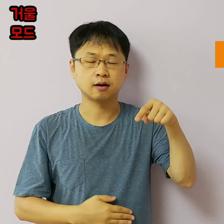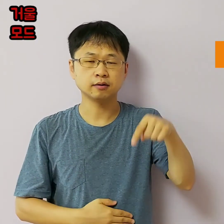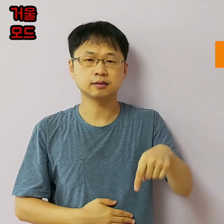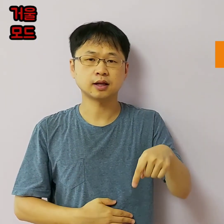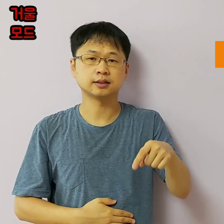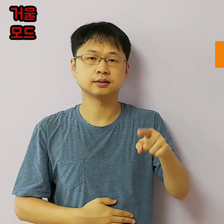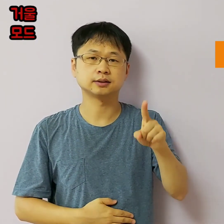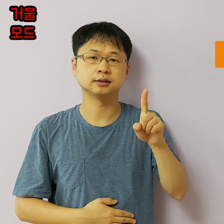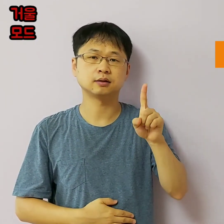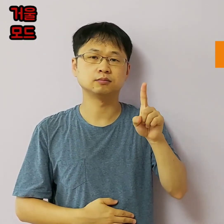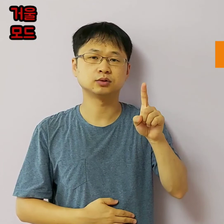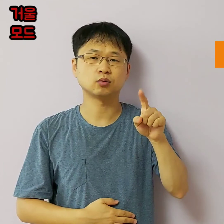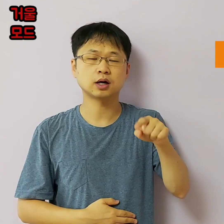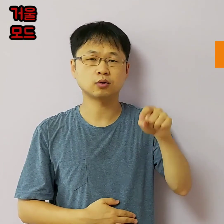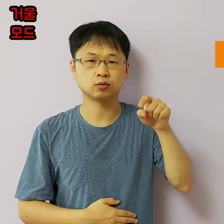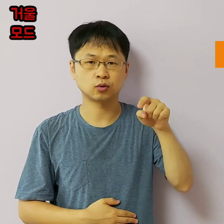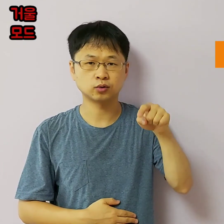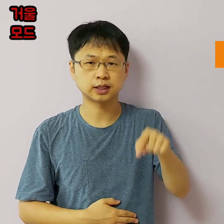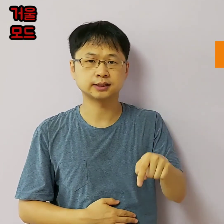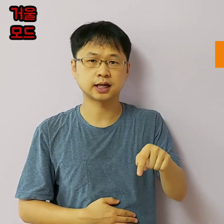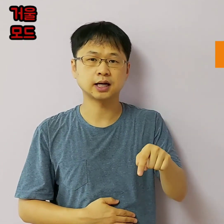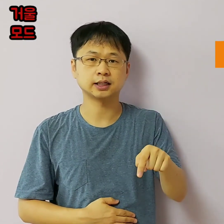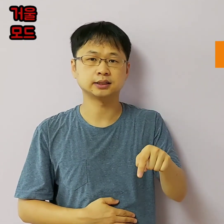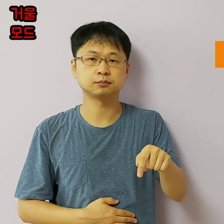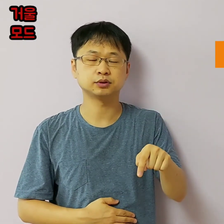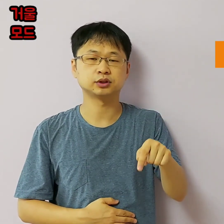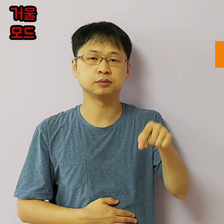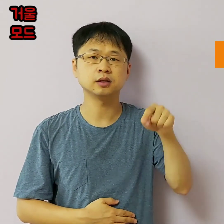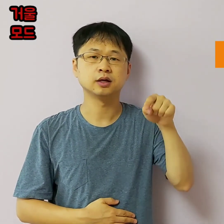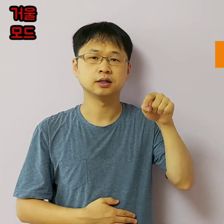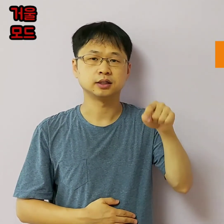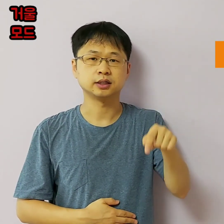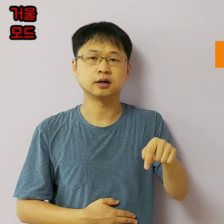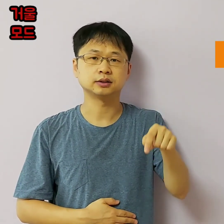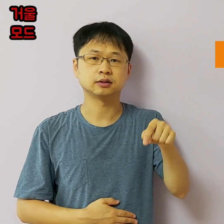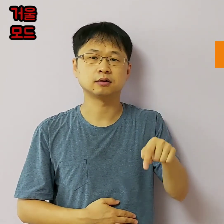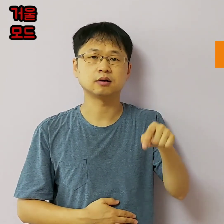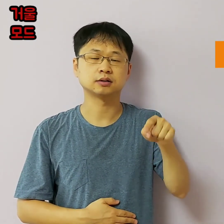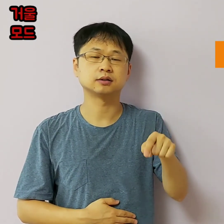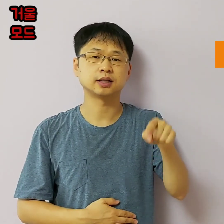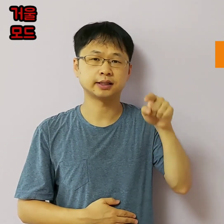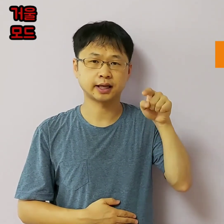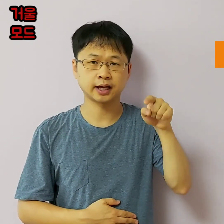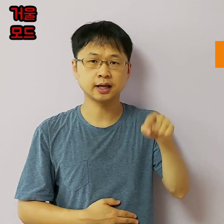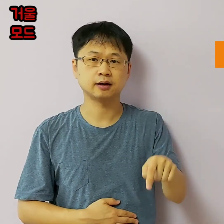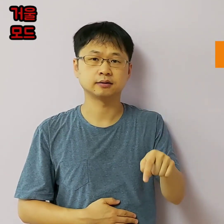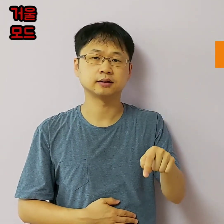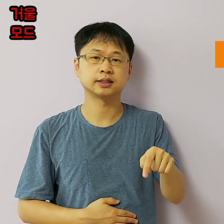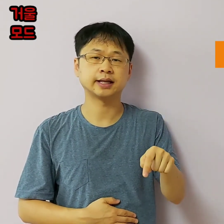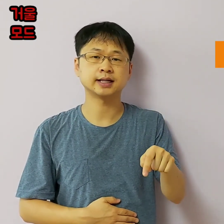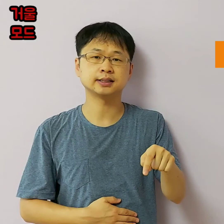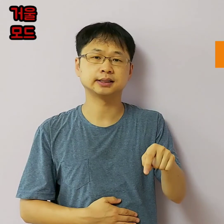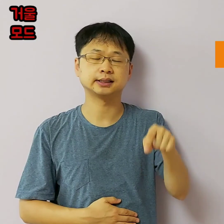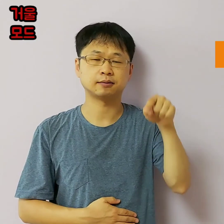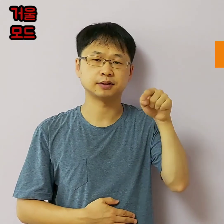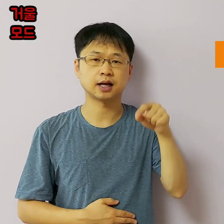것 하는 것은 검지손가락으로 살짝 아래를 짚어주시면 이것, 저것, 그것 할 때 어떤 대상을 지칭합니다.